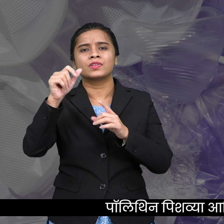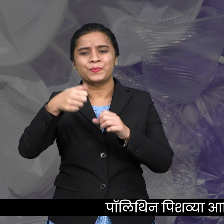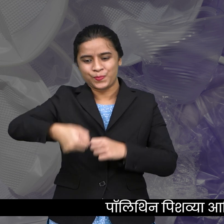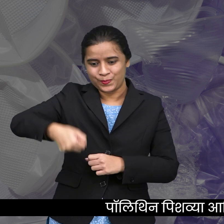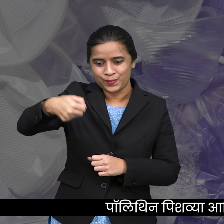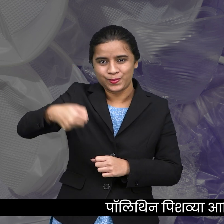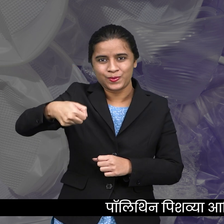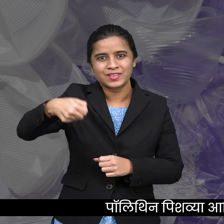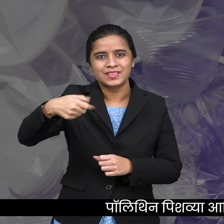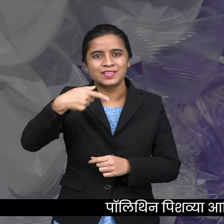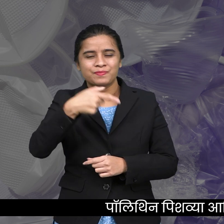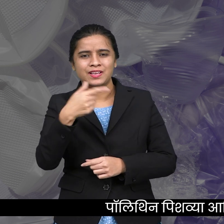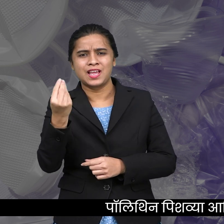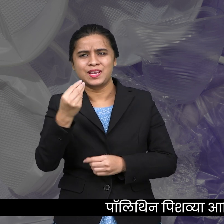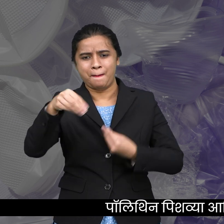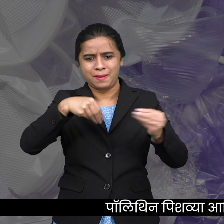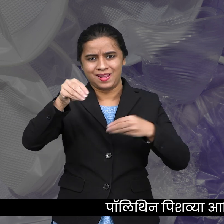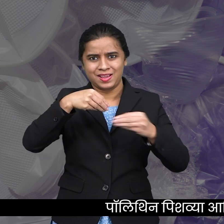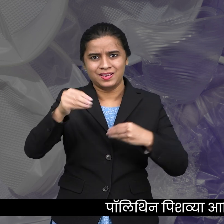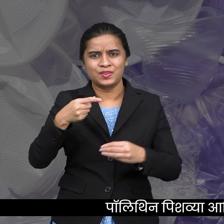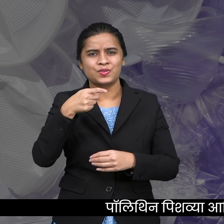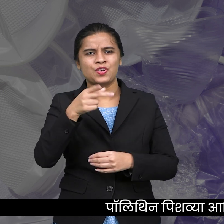पॉलिथिन पिशव्या आणि काही प्लास्टिक कुजत नाहीत,